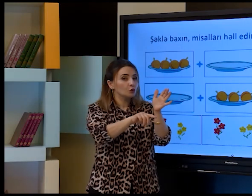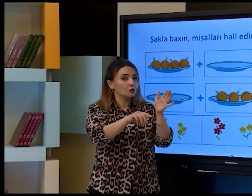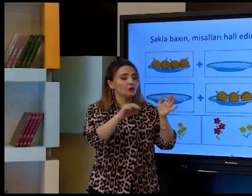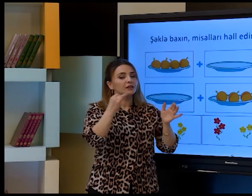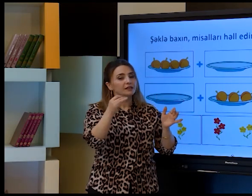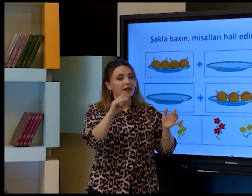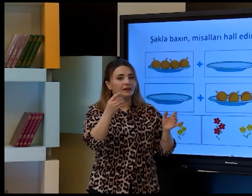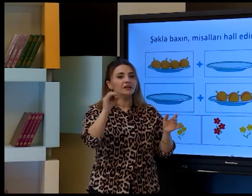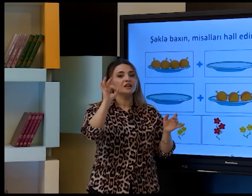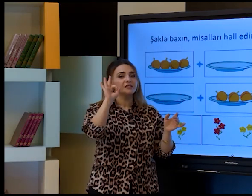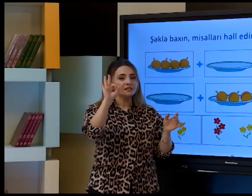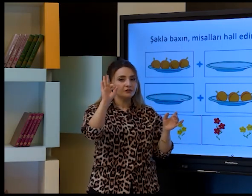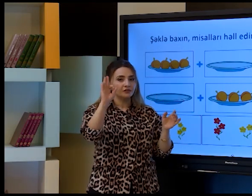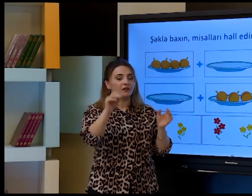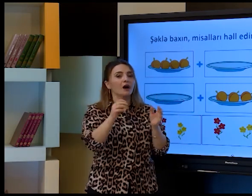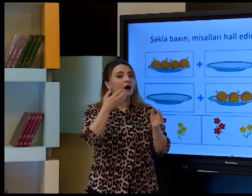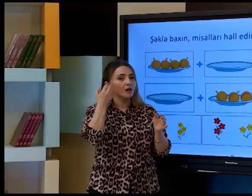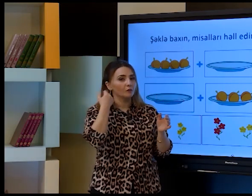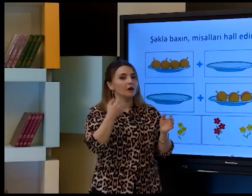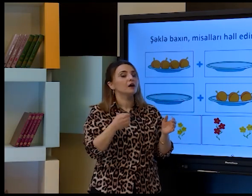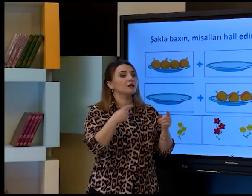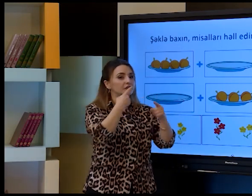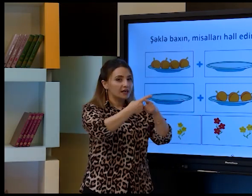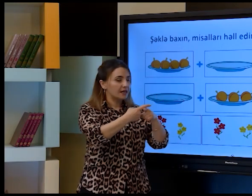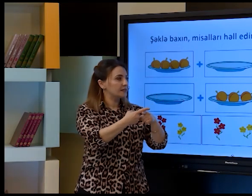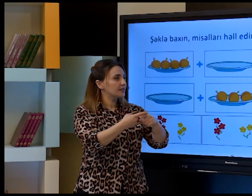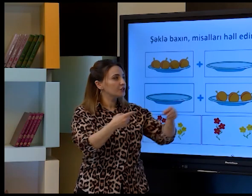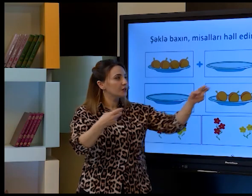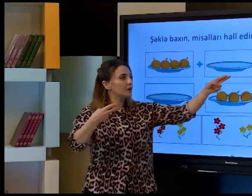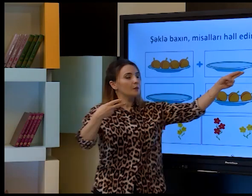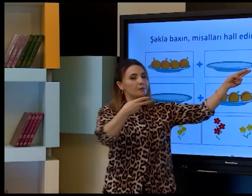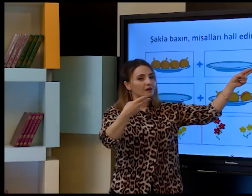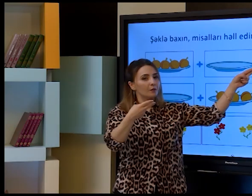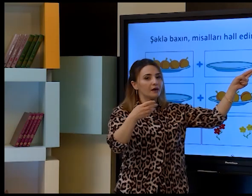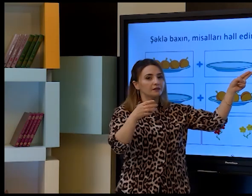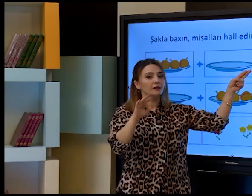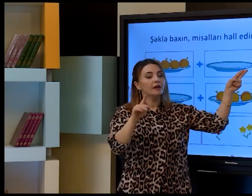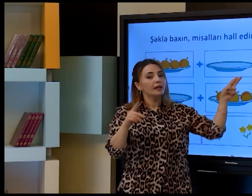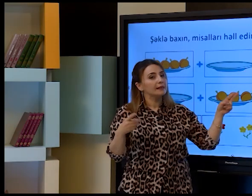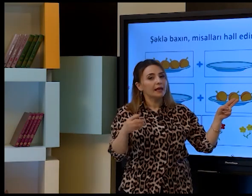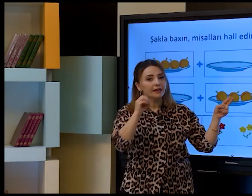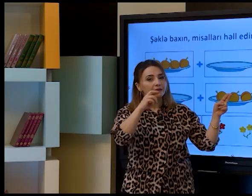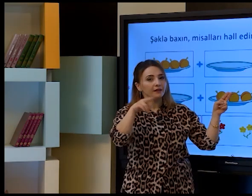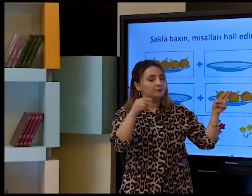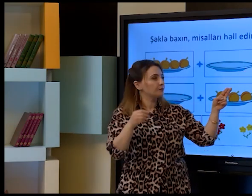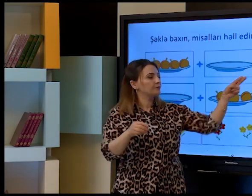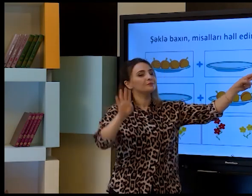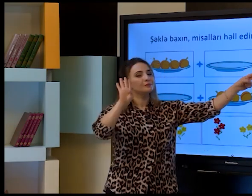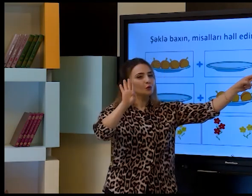boşluq, yəni 0 alma gələrsək bərabərdir. Nə edər?